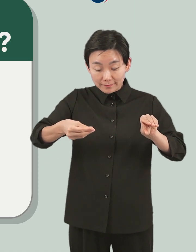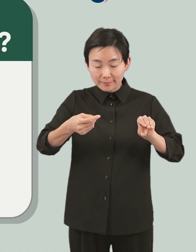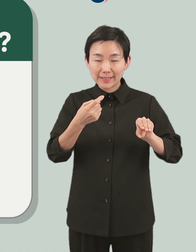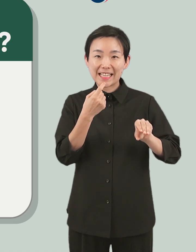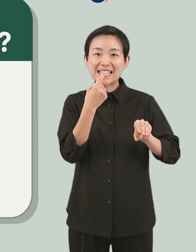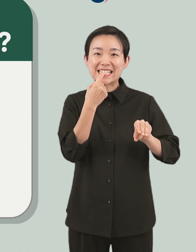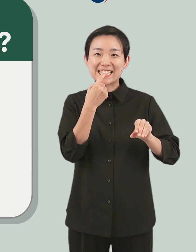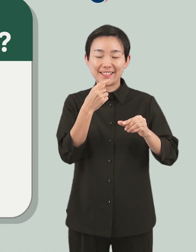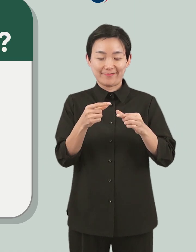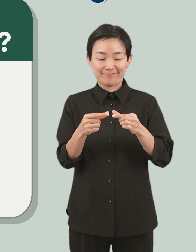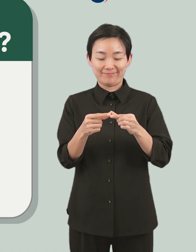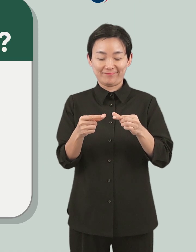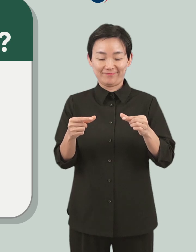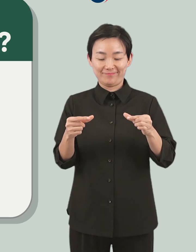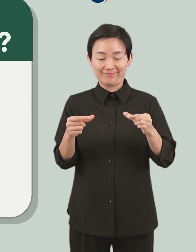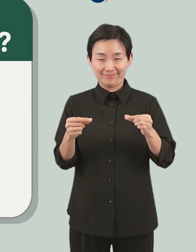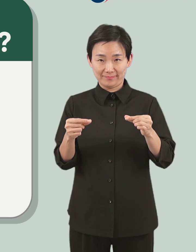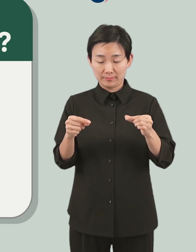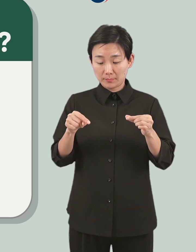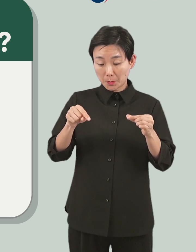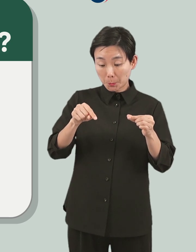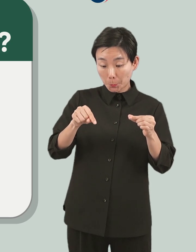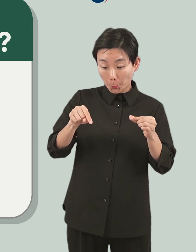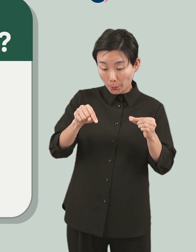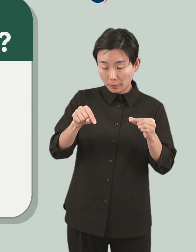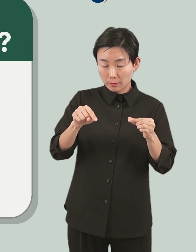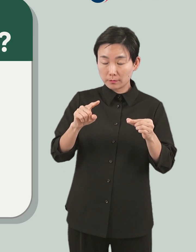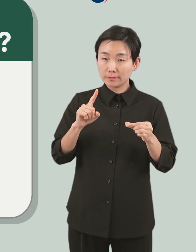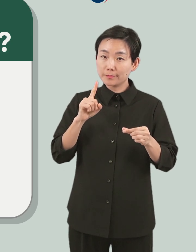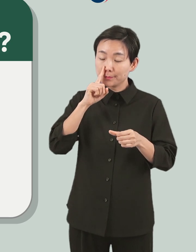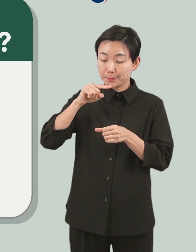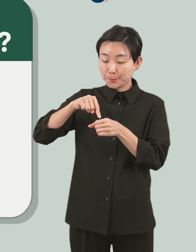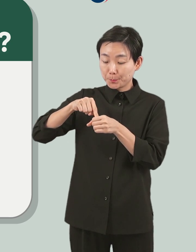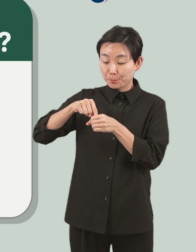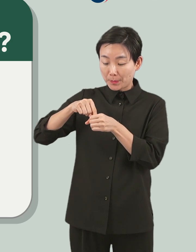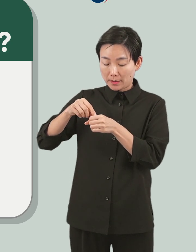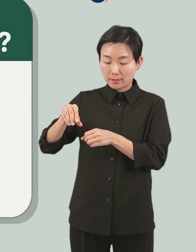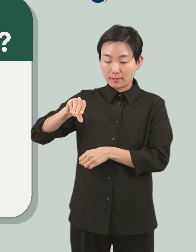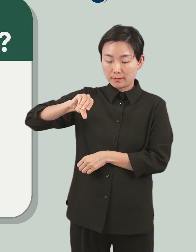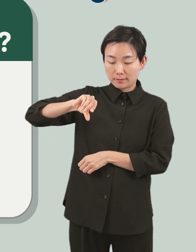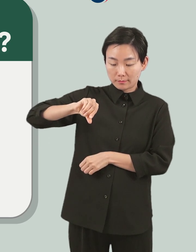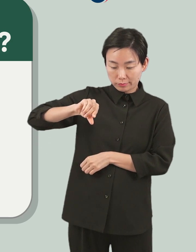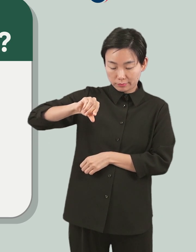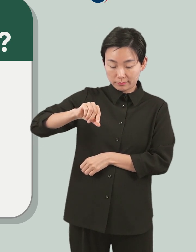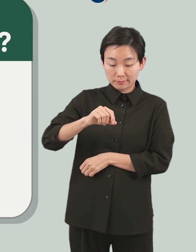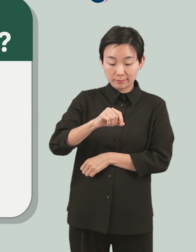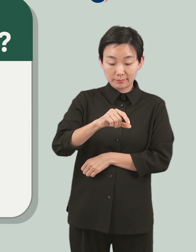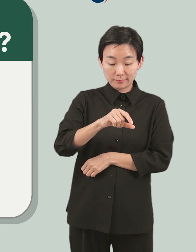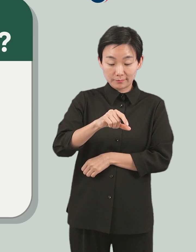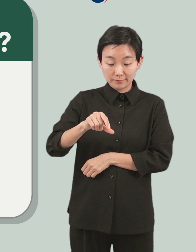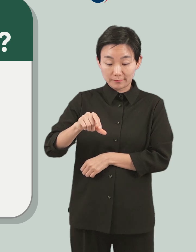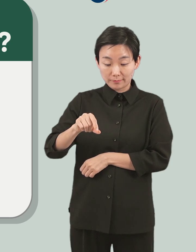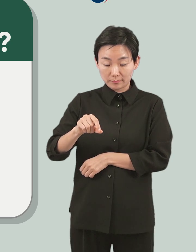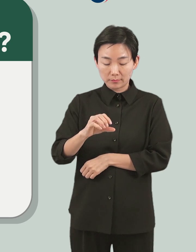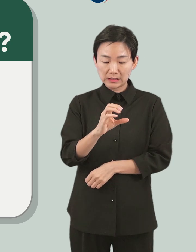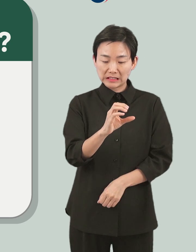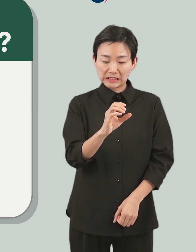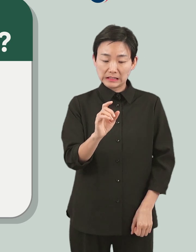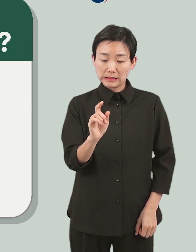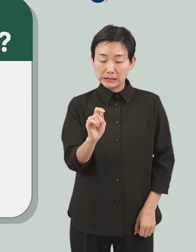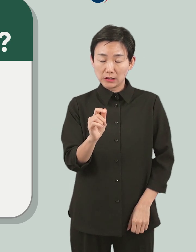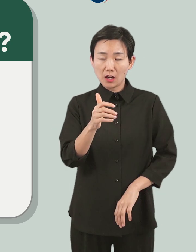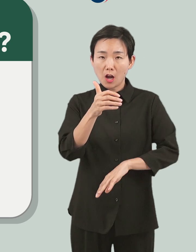사각형의 검체 및 검체, 전개액 점적 부위와 직사각형의 결과, 표시창이 있고 표시창에는 대조선